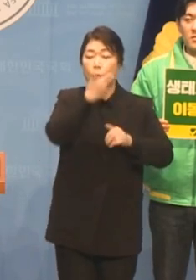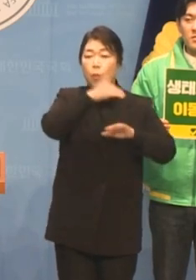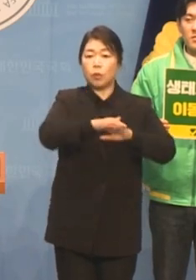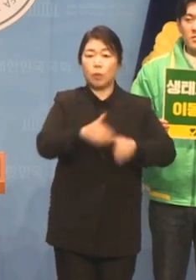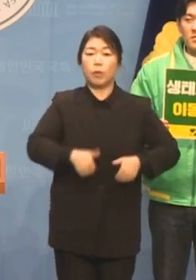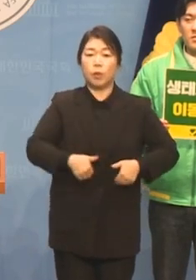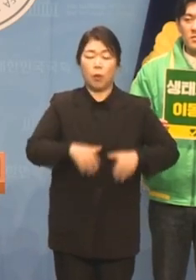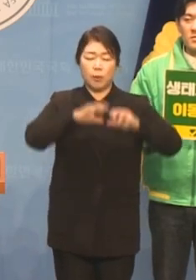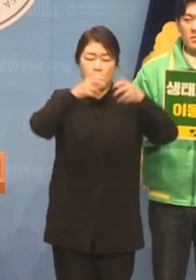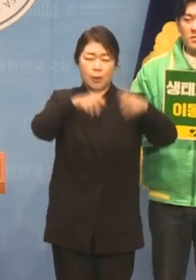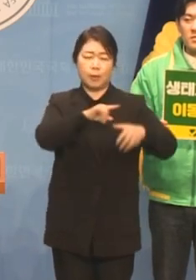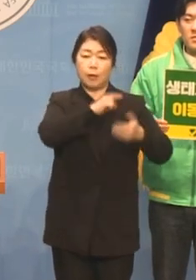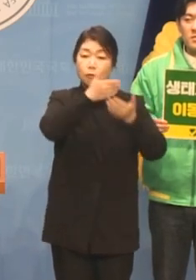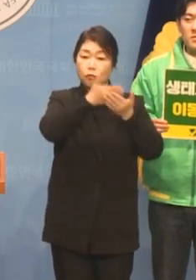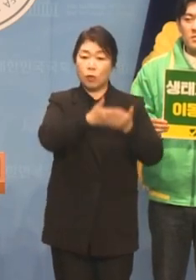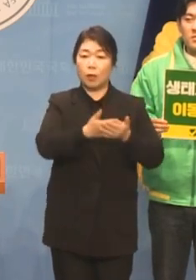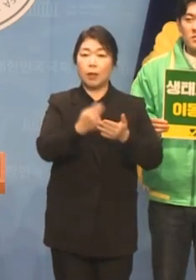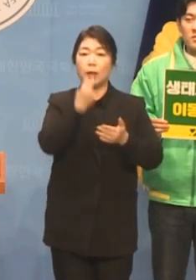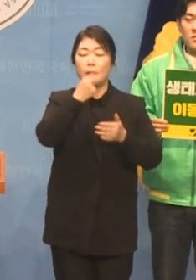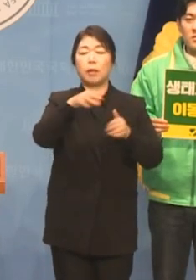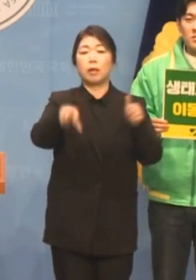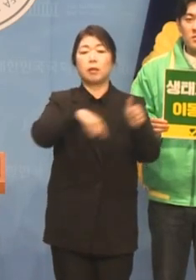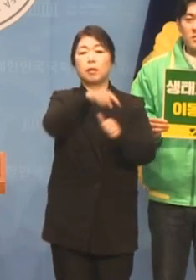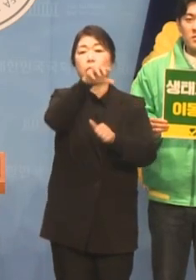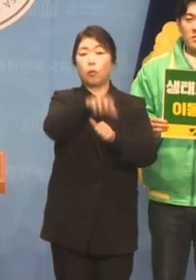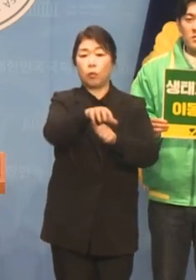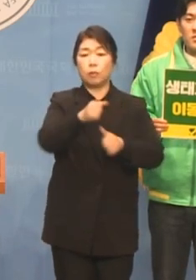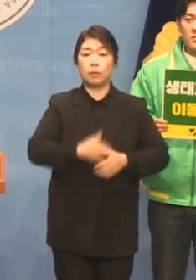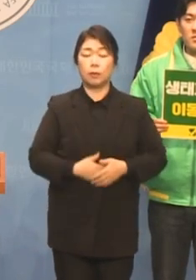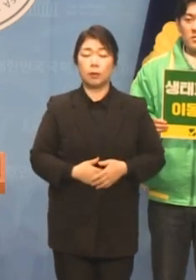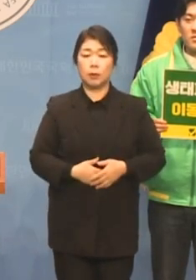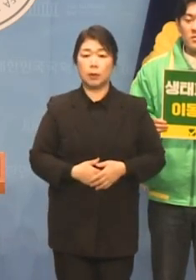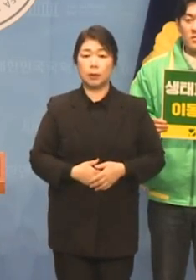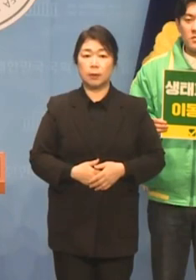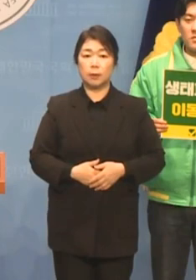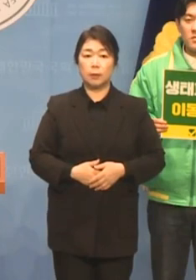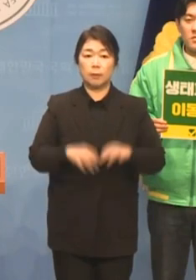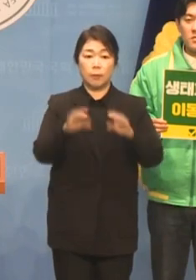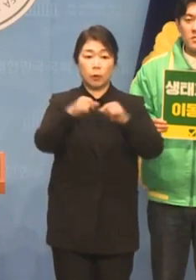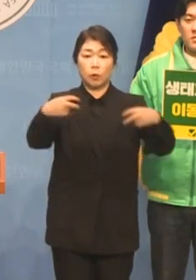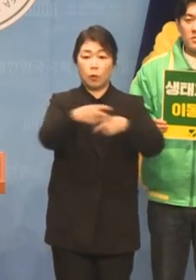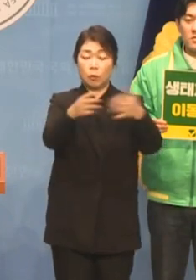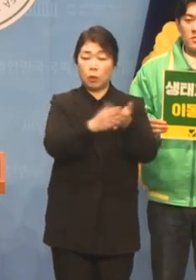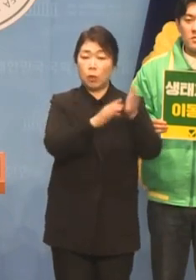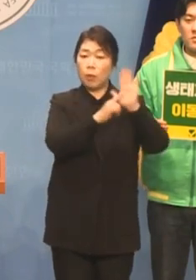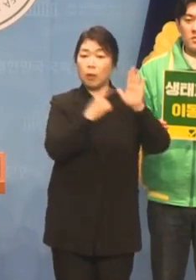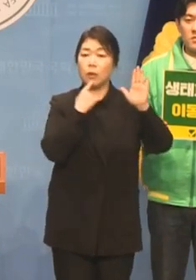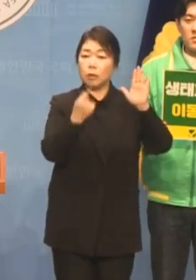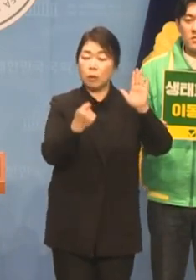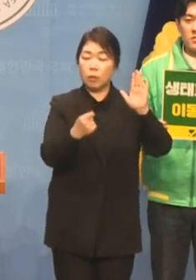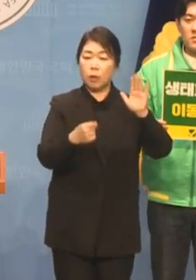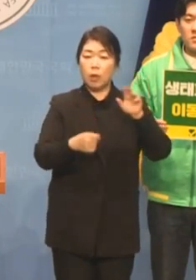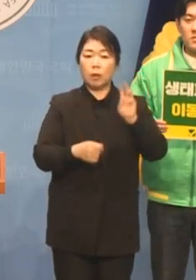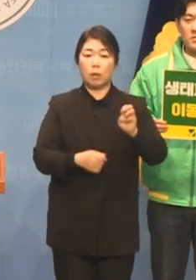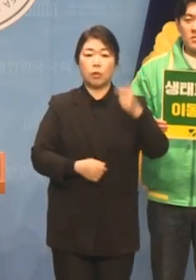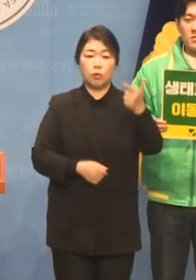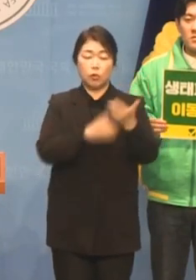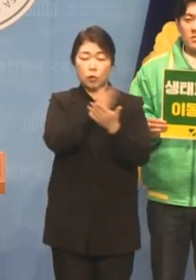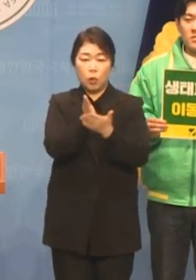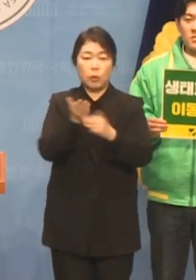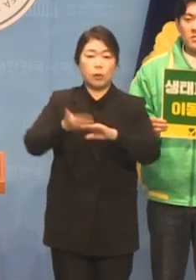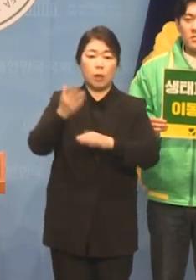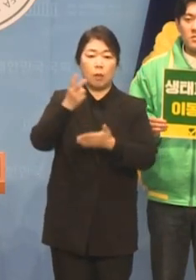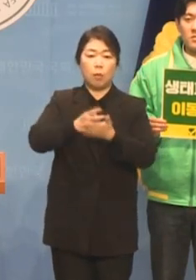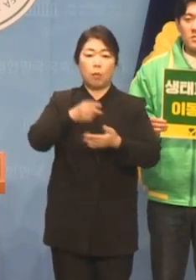세계에서 가장 중요한 생태 지역 중 하나입니다 국토부 스스로 밝혔듯이 36종 이상의 법정